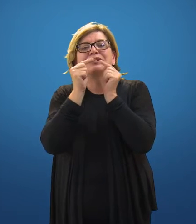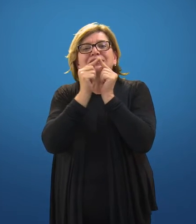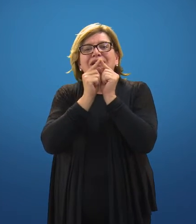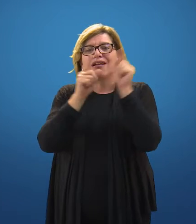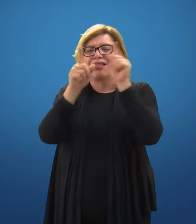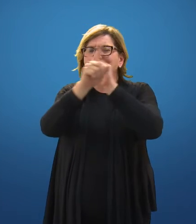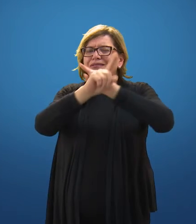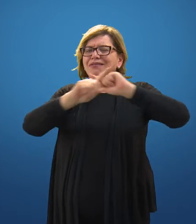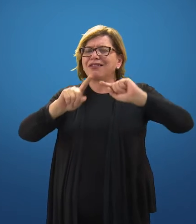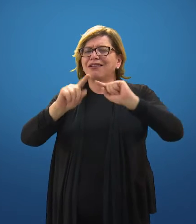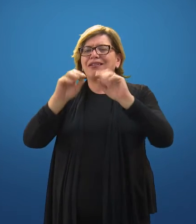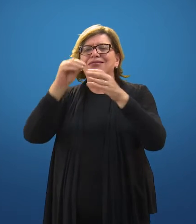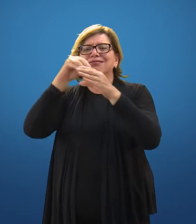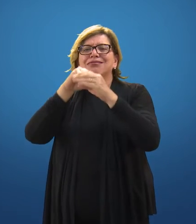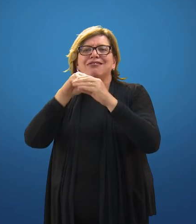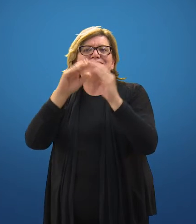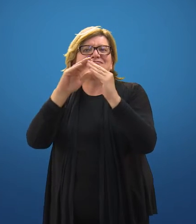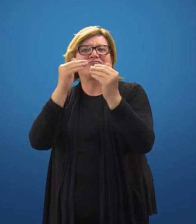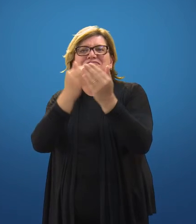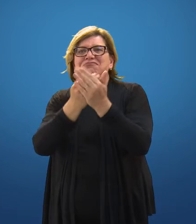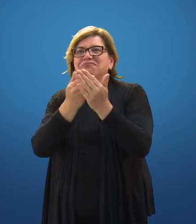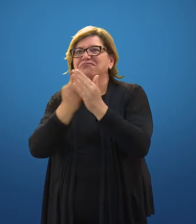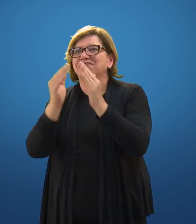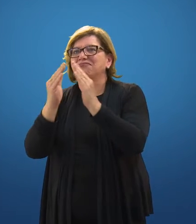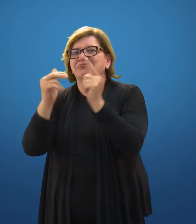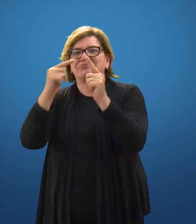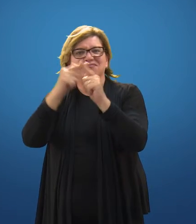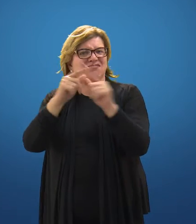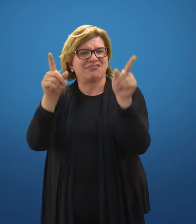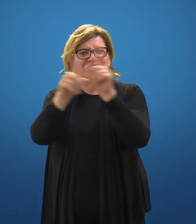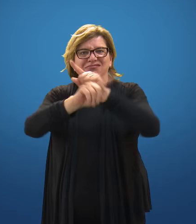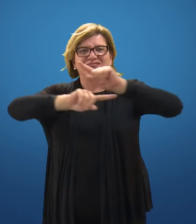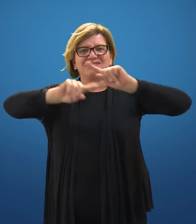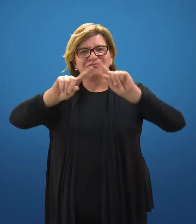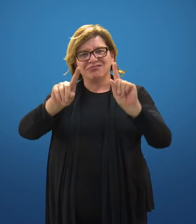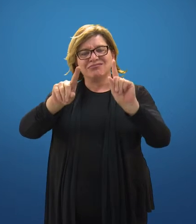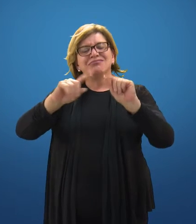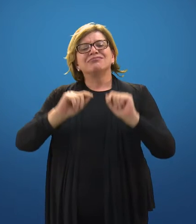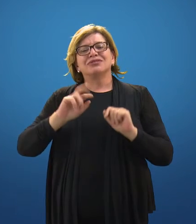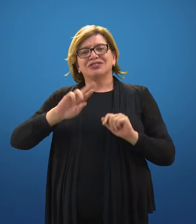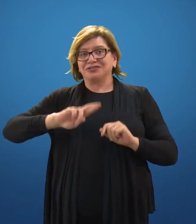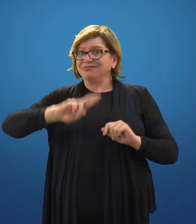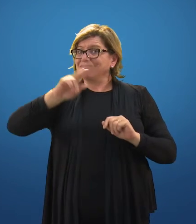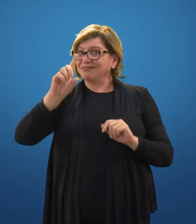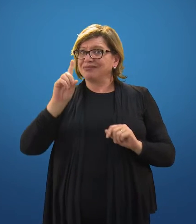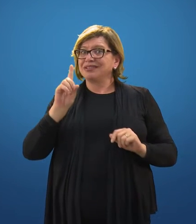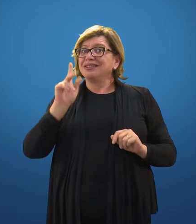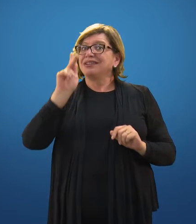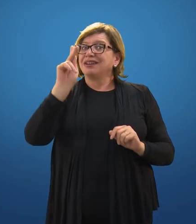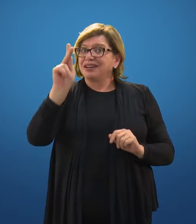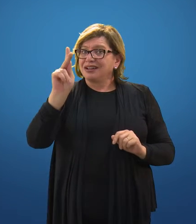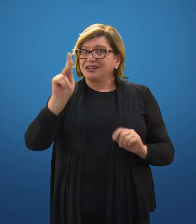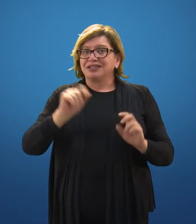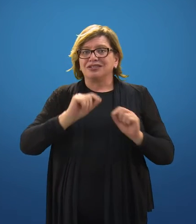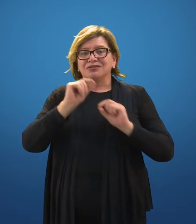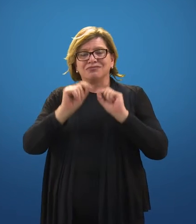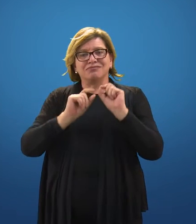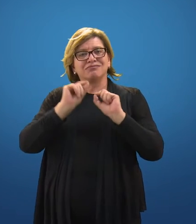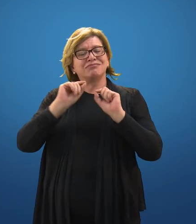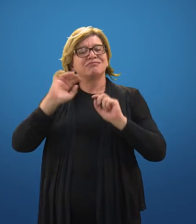meios institucionais, diferente do que diria Durkheim, né? Essa relação ela não se dá por